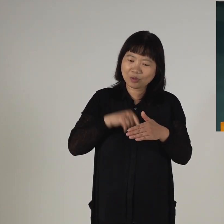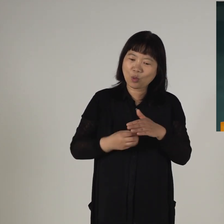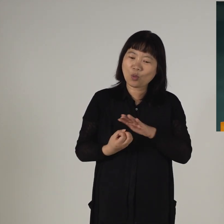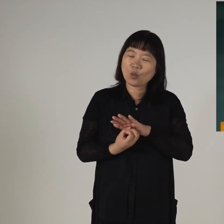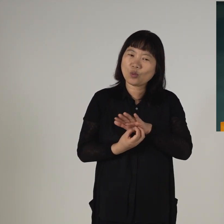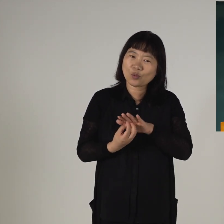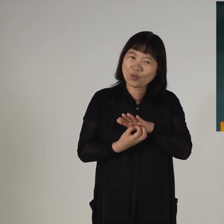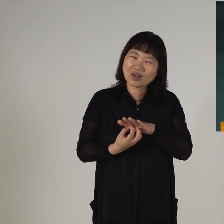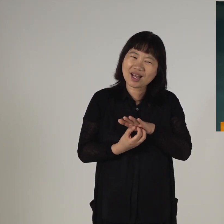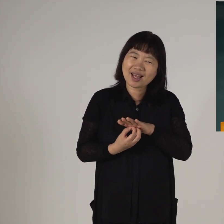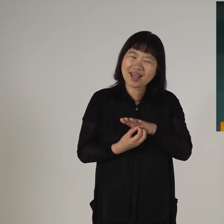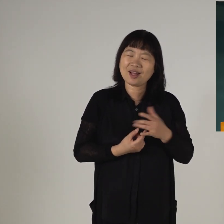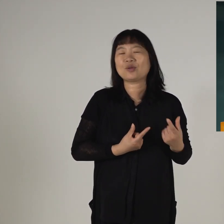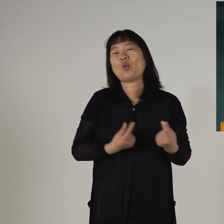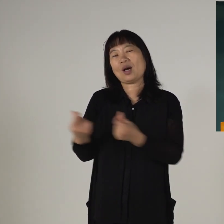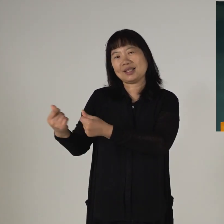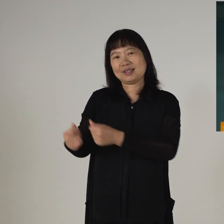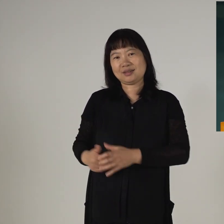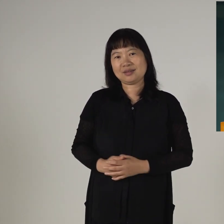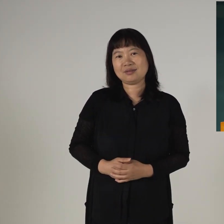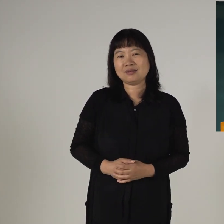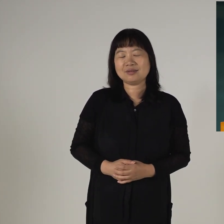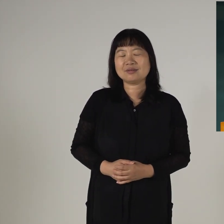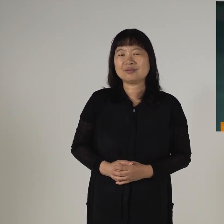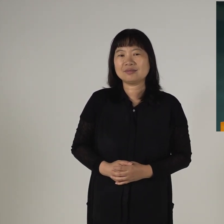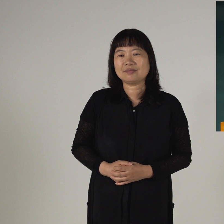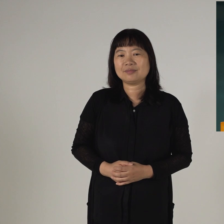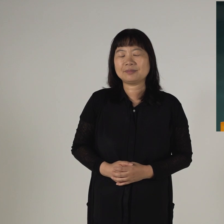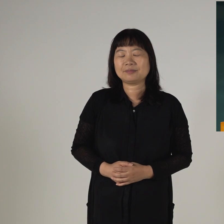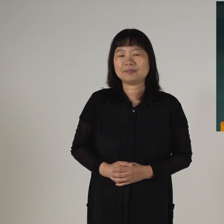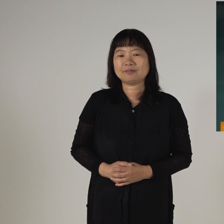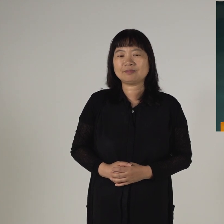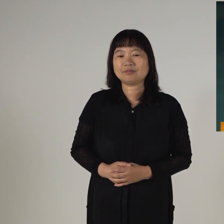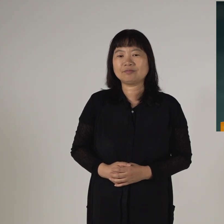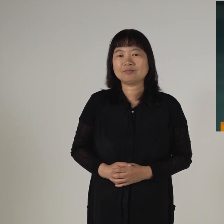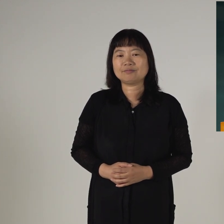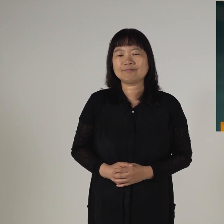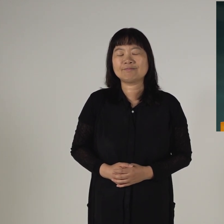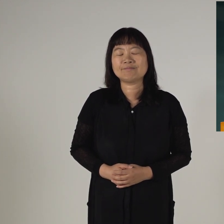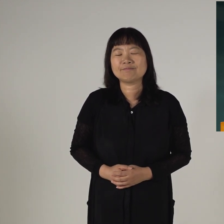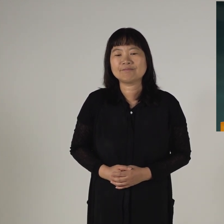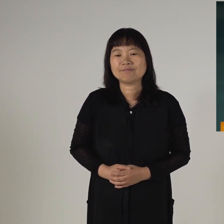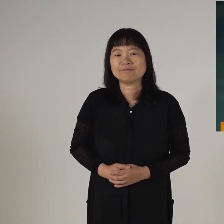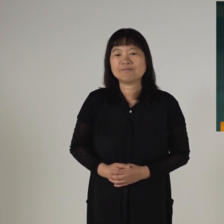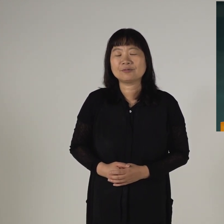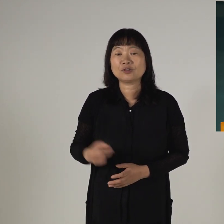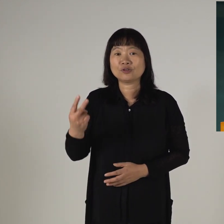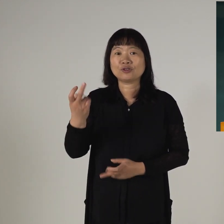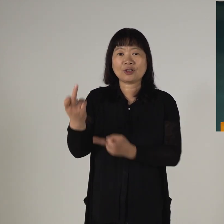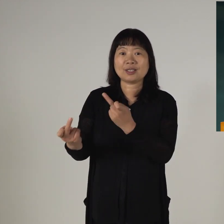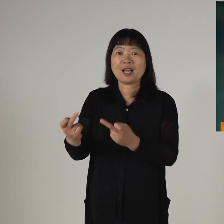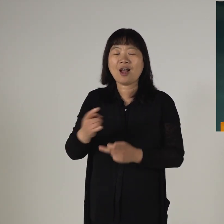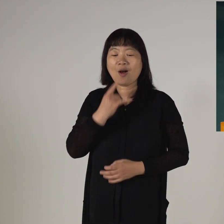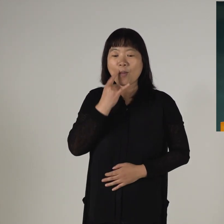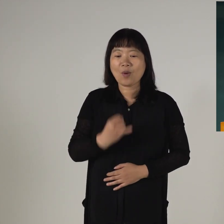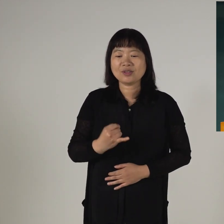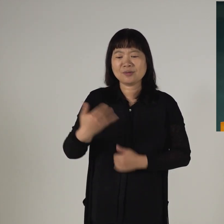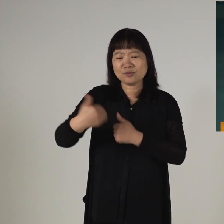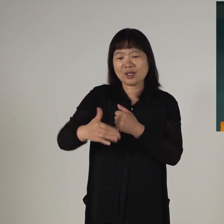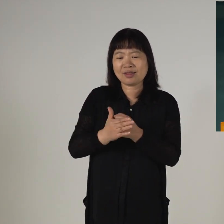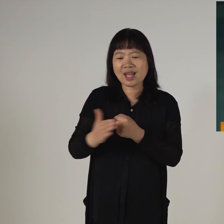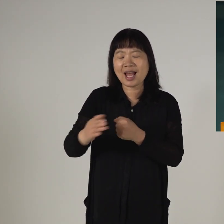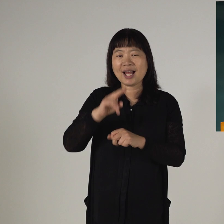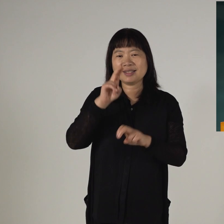별로 다르지 않았다는 얘기예요. 비슷했다는 얘기예요. 두 형제가 어머니 청탁에 의해서